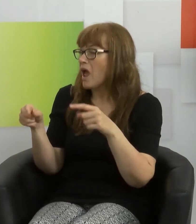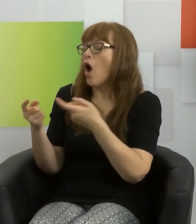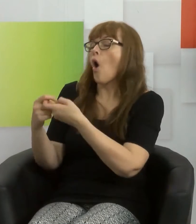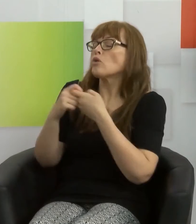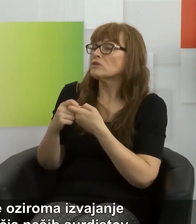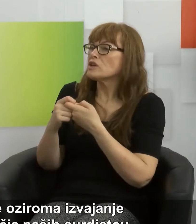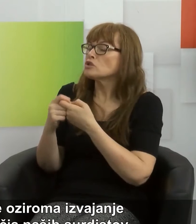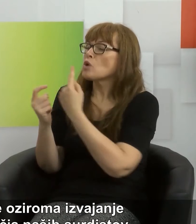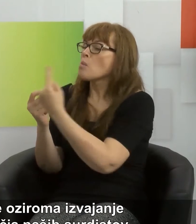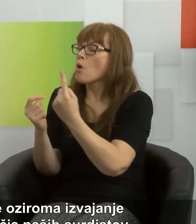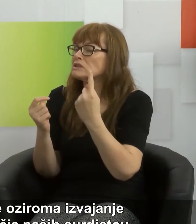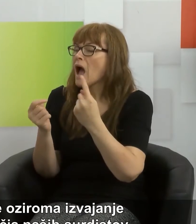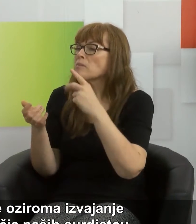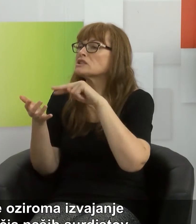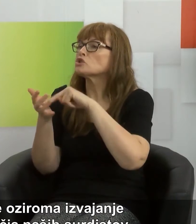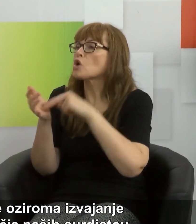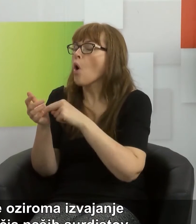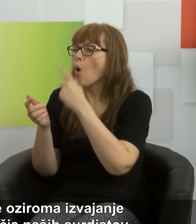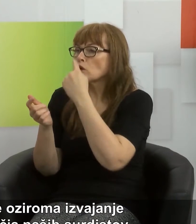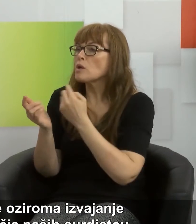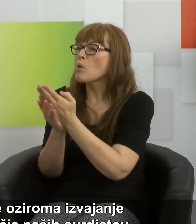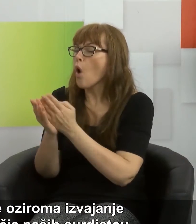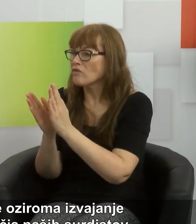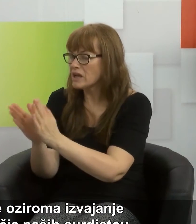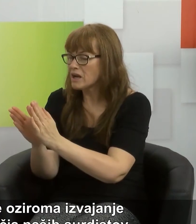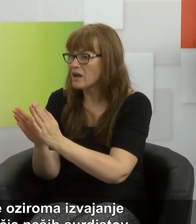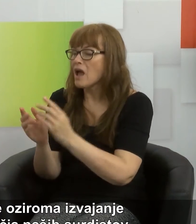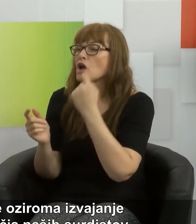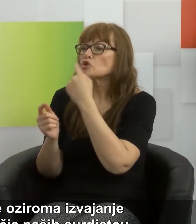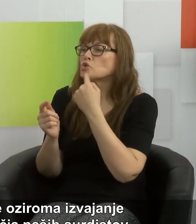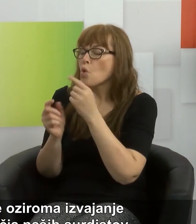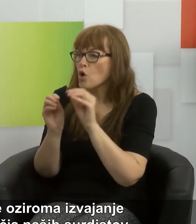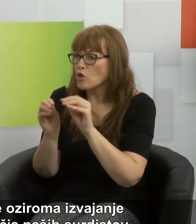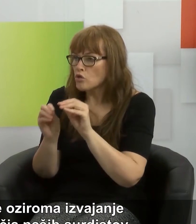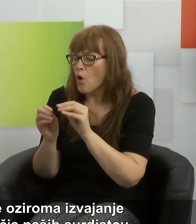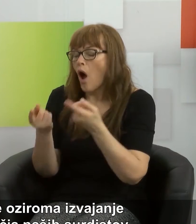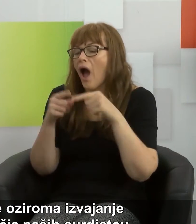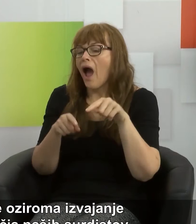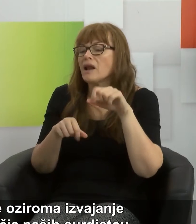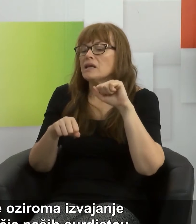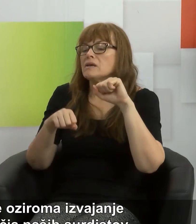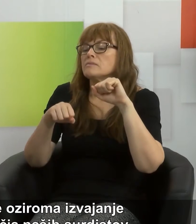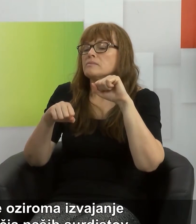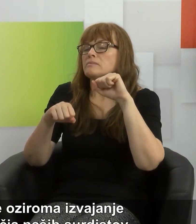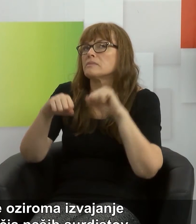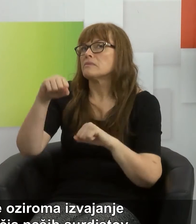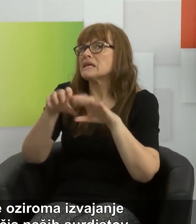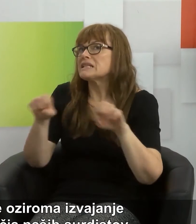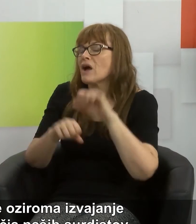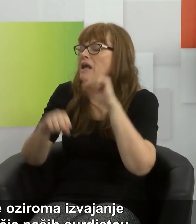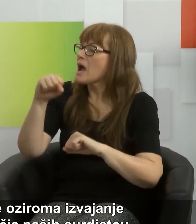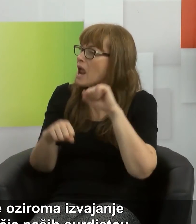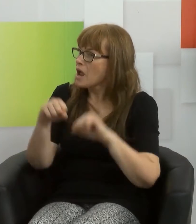profil. Surdopedagoške ure oziroma izvajanje rehabilitacije z področja